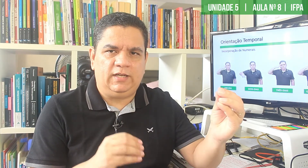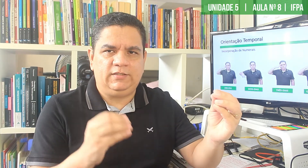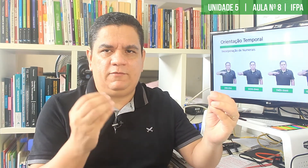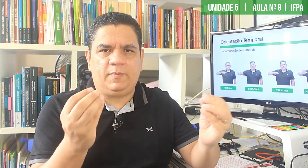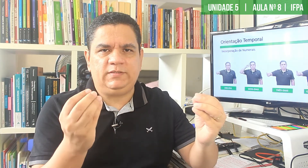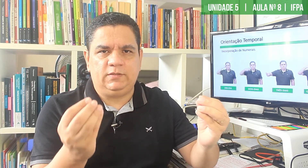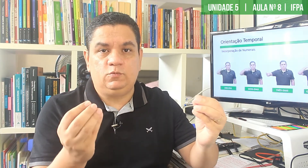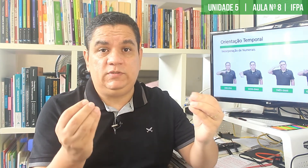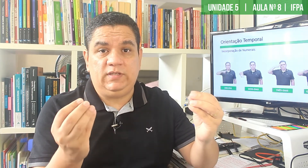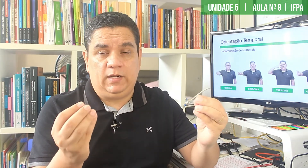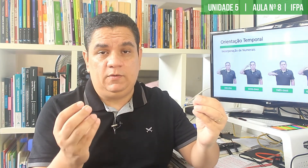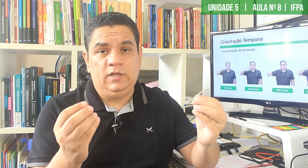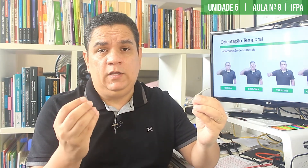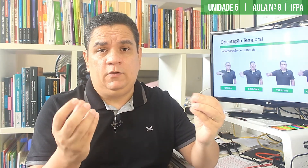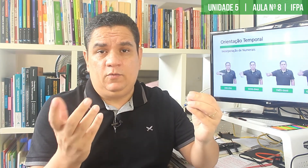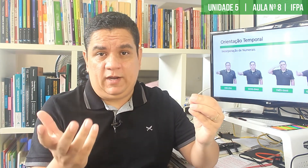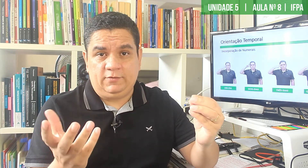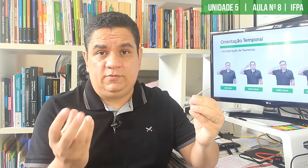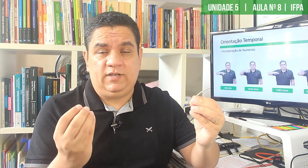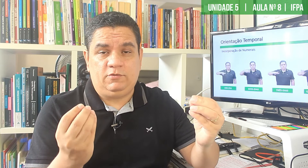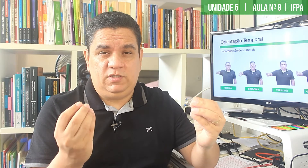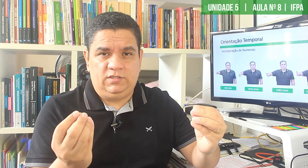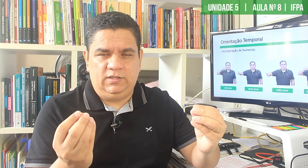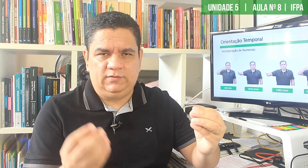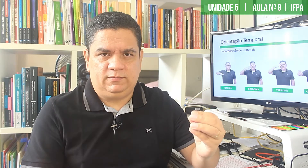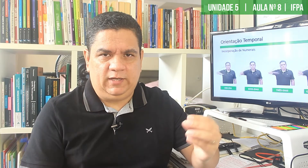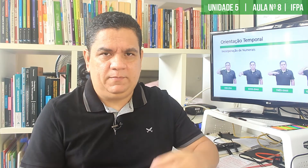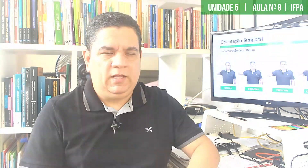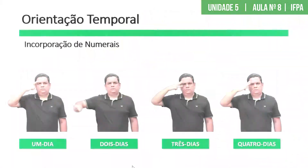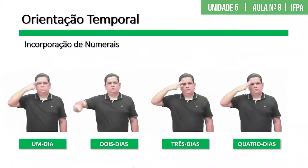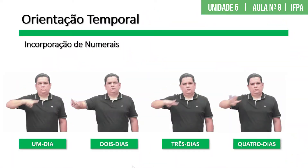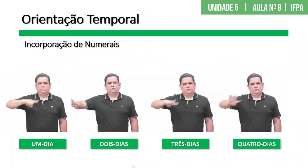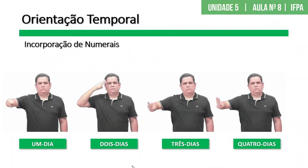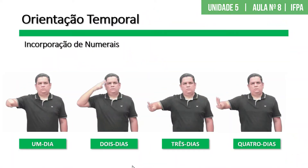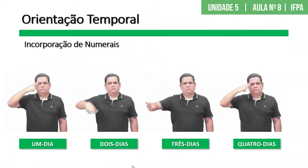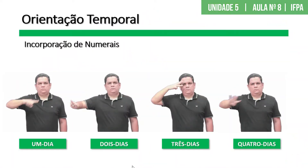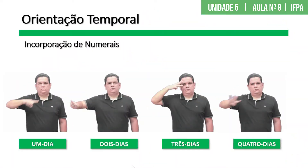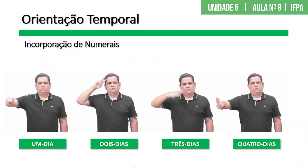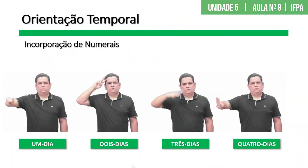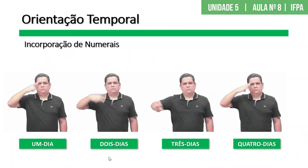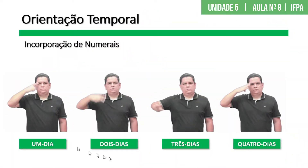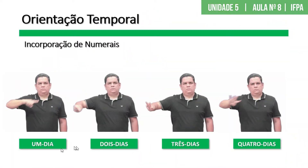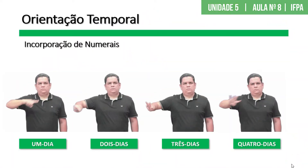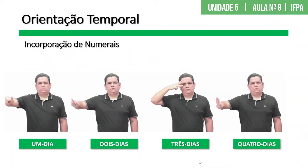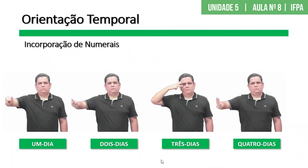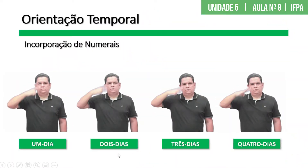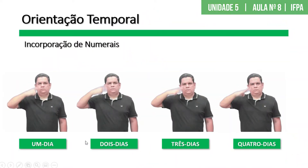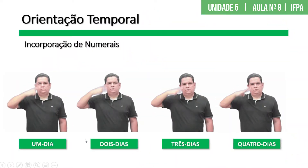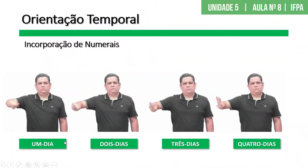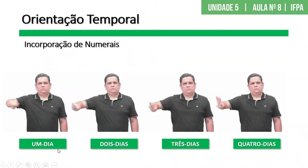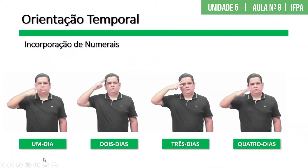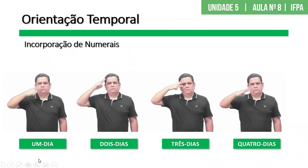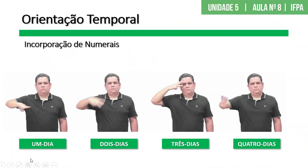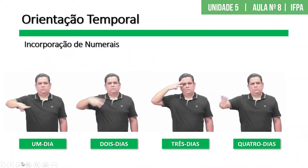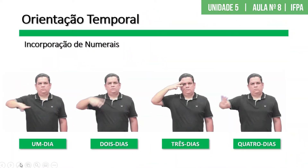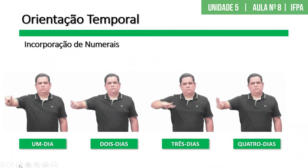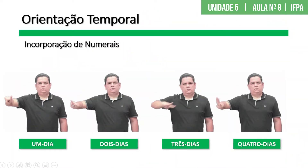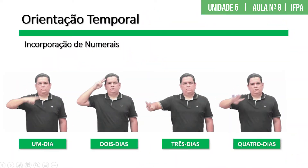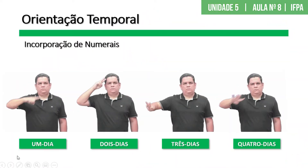da informação do sinal, no caso, o sinal de dia, tá? Como os exemplos que estão apresentados aqui, tá? Lembrando, pessoal, que isso